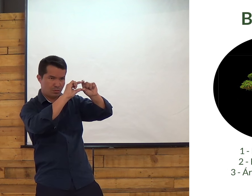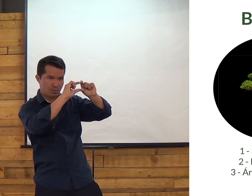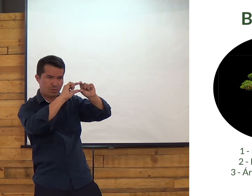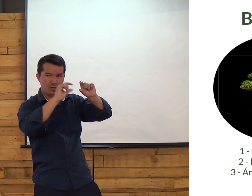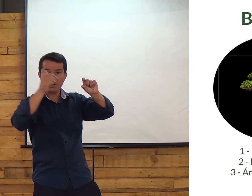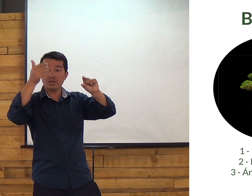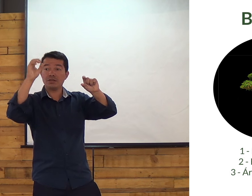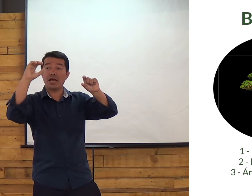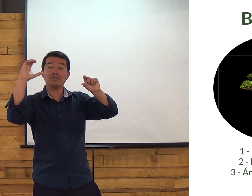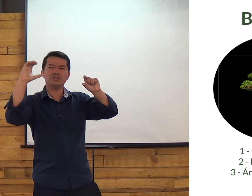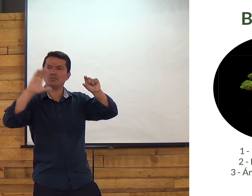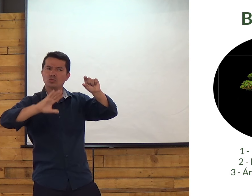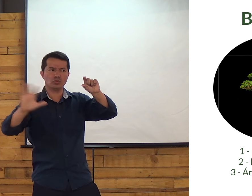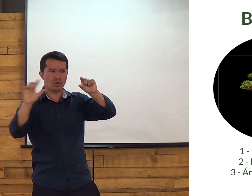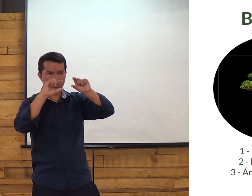árvore, ela é plantada